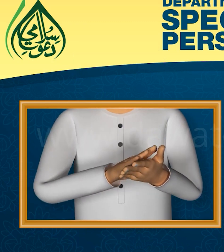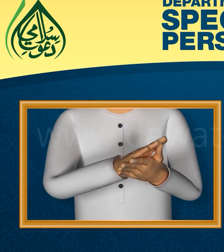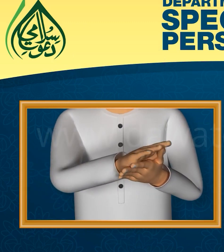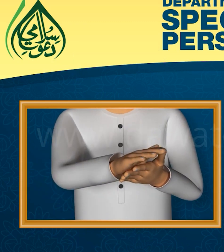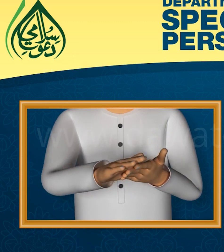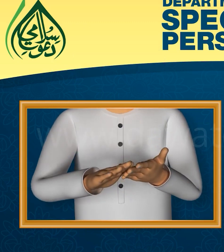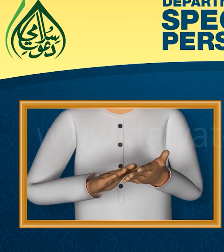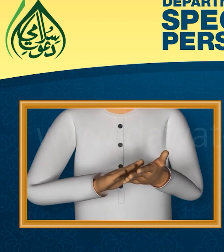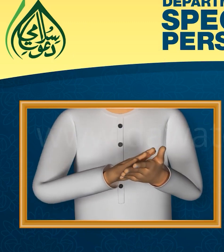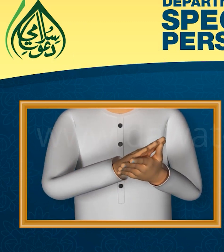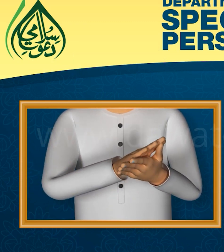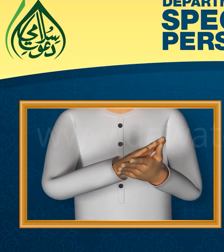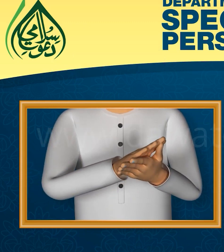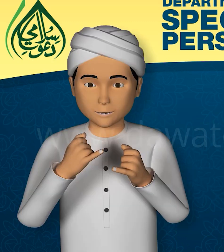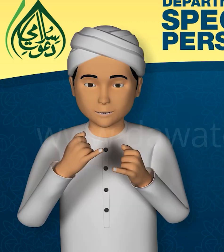खाली